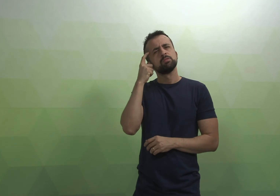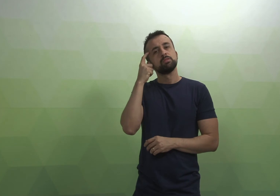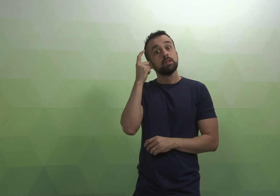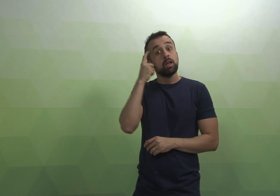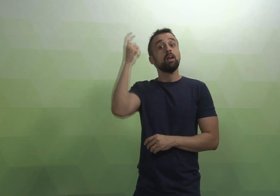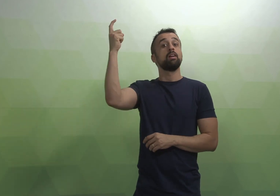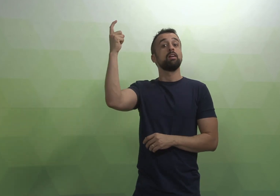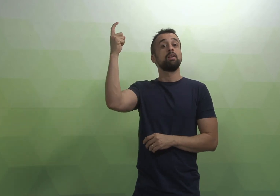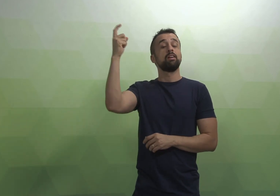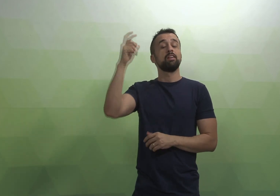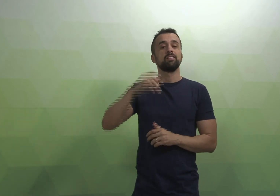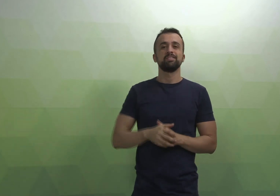duvidar e entender.